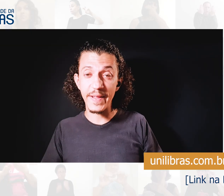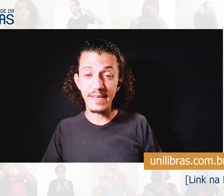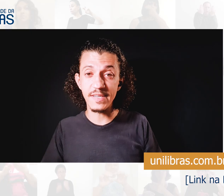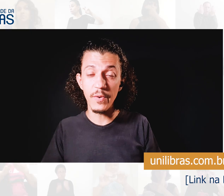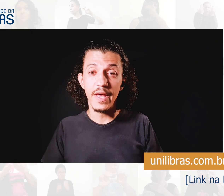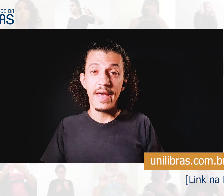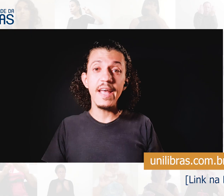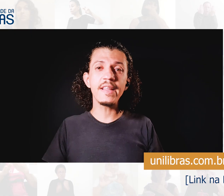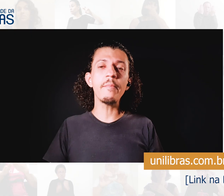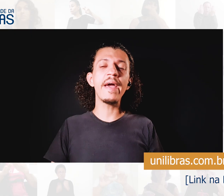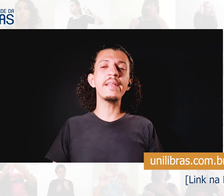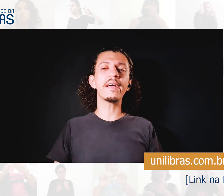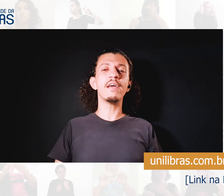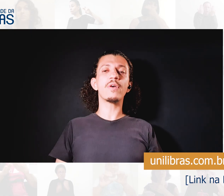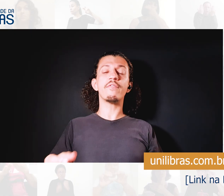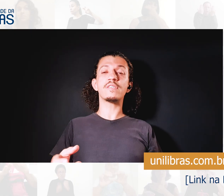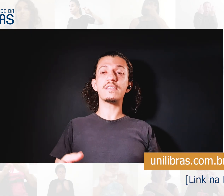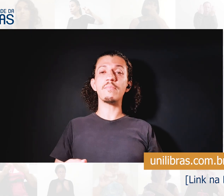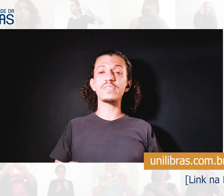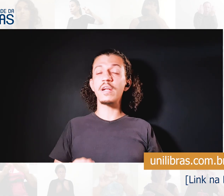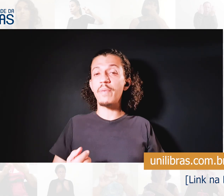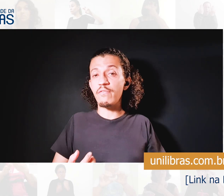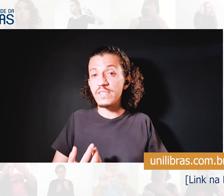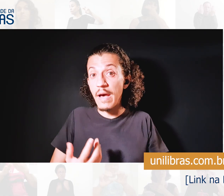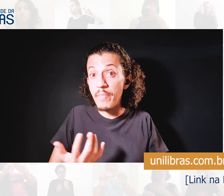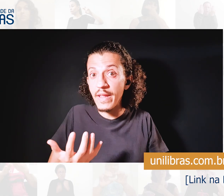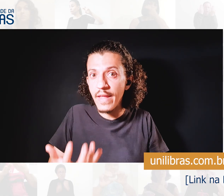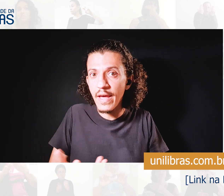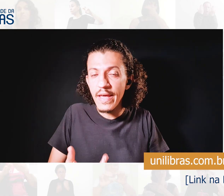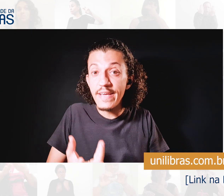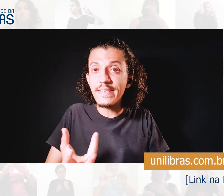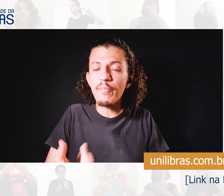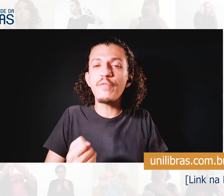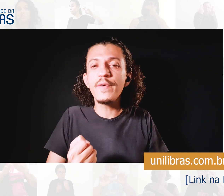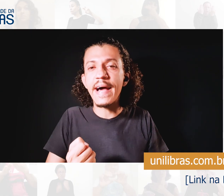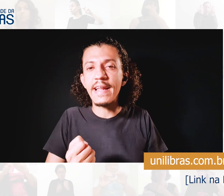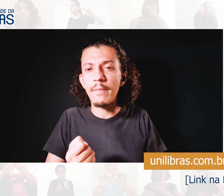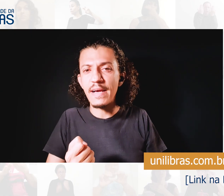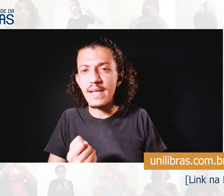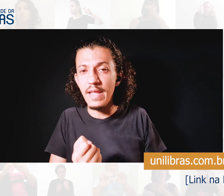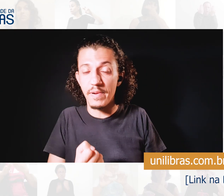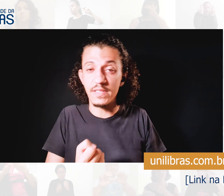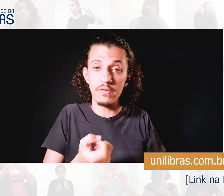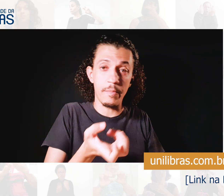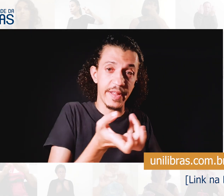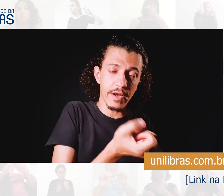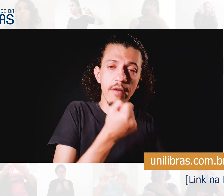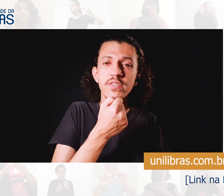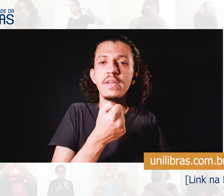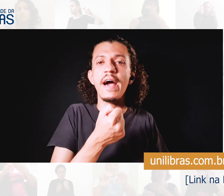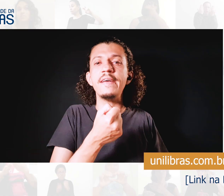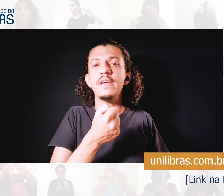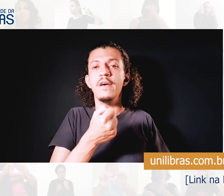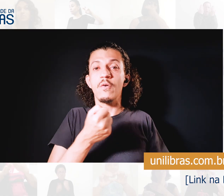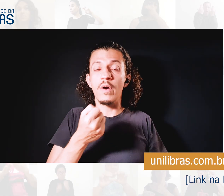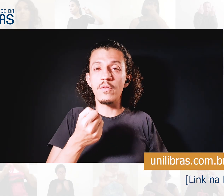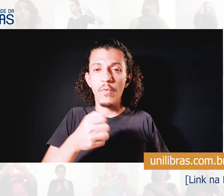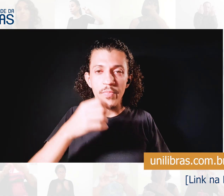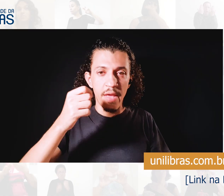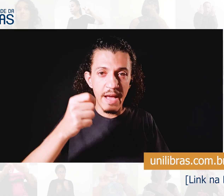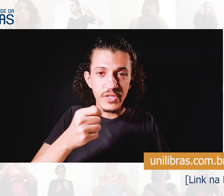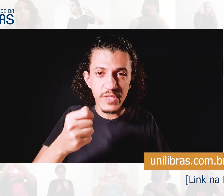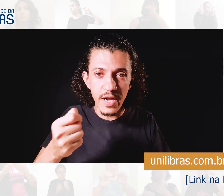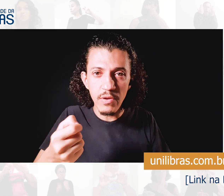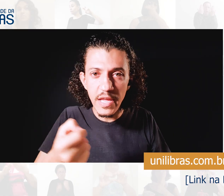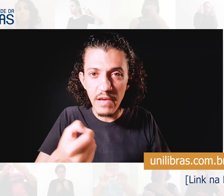preparar a interpretação, e também daquilo que você está buscando para você aprender e se aprofundar ainda mais na Libras, tanto aprendendo novos sinais,